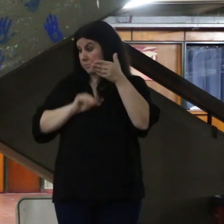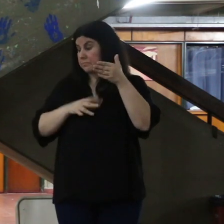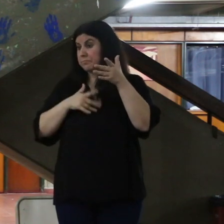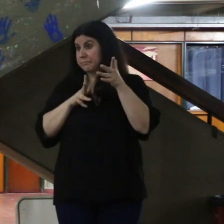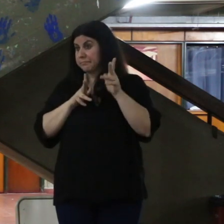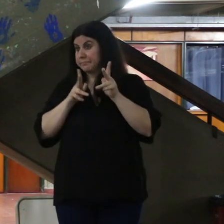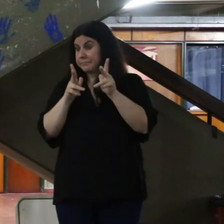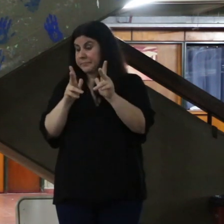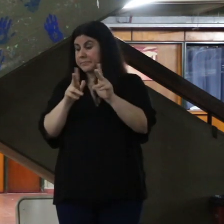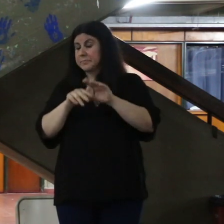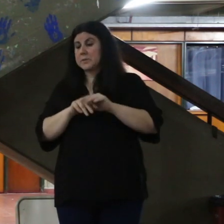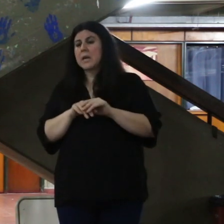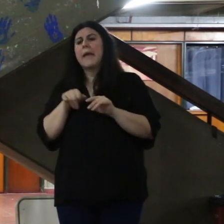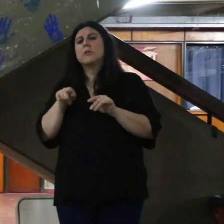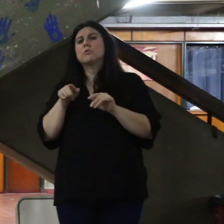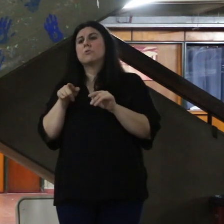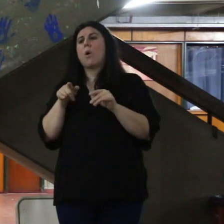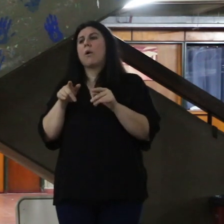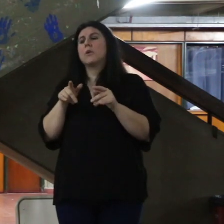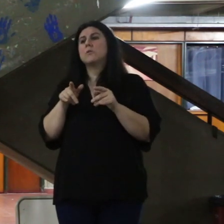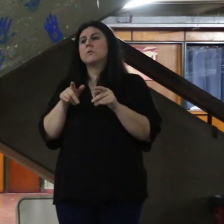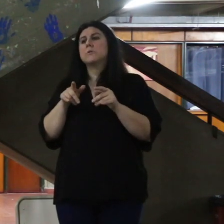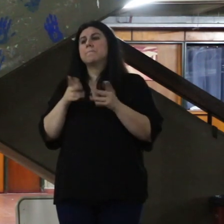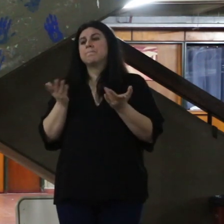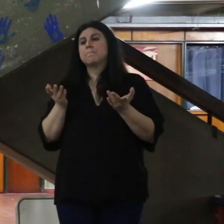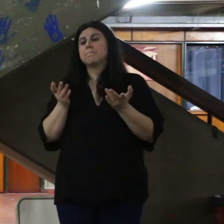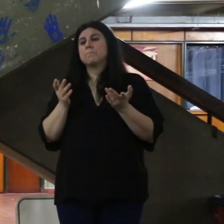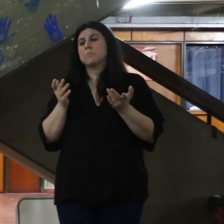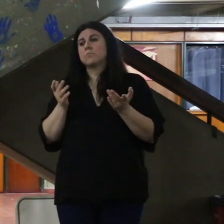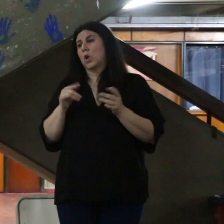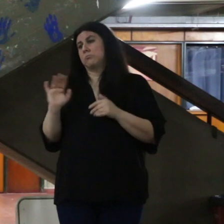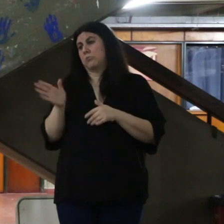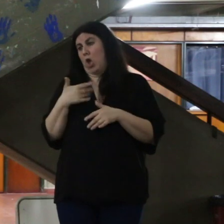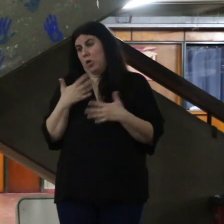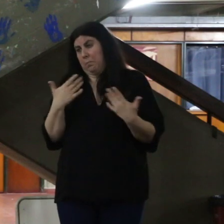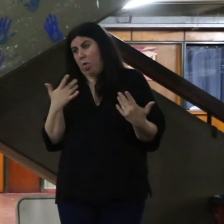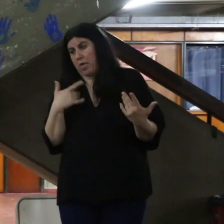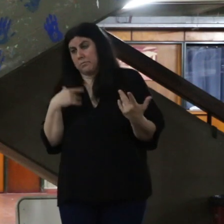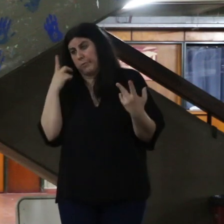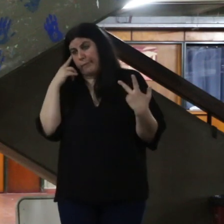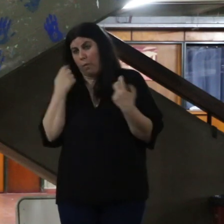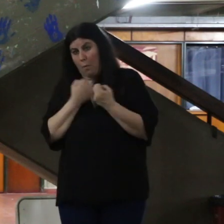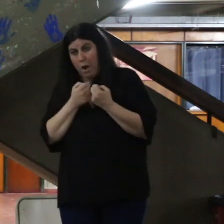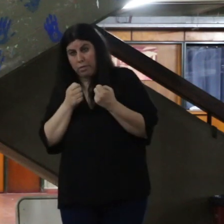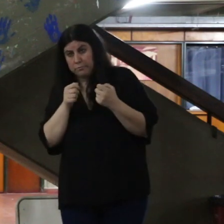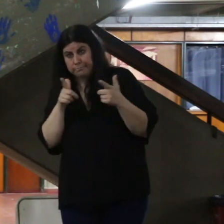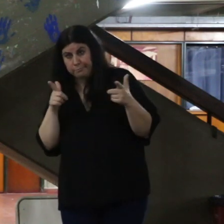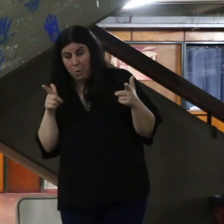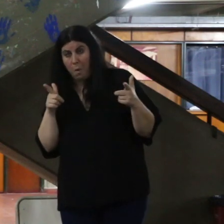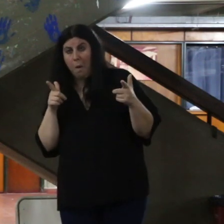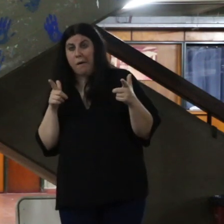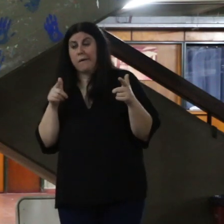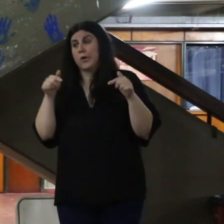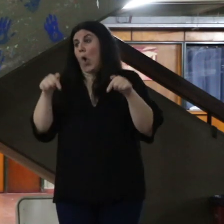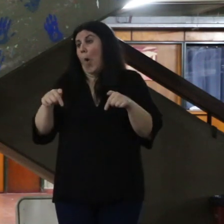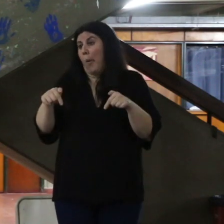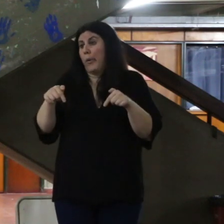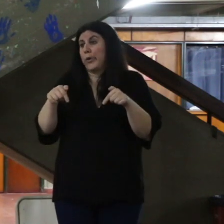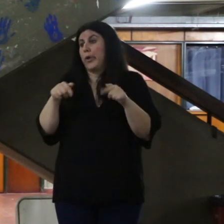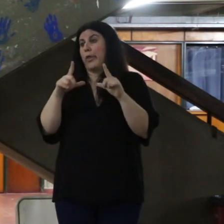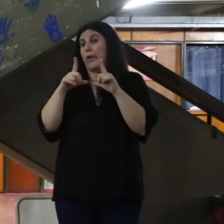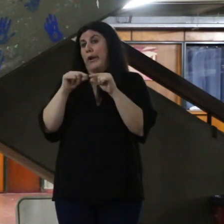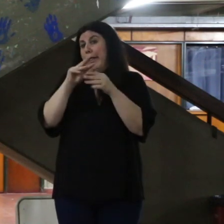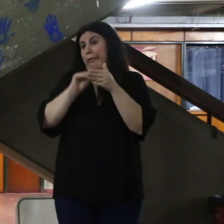A ver, los podemos, todos se puede discutir, digo, por supuesto hoy serán otros números